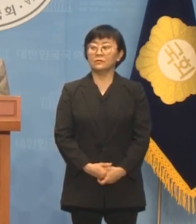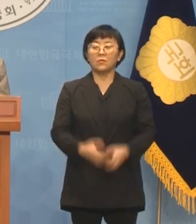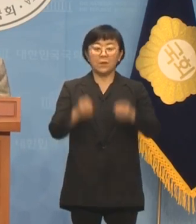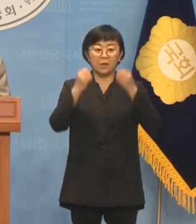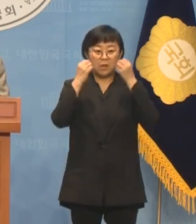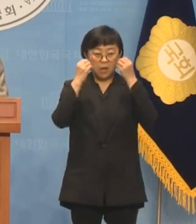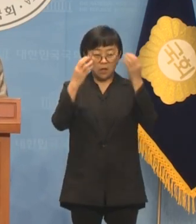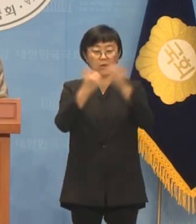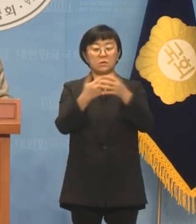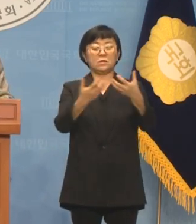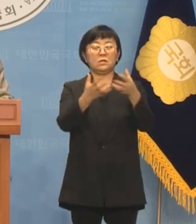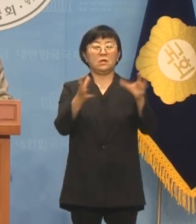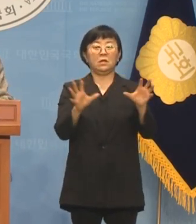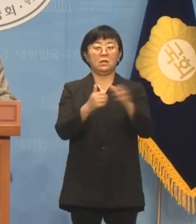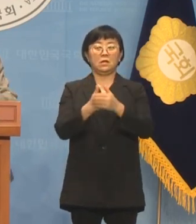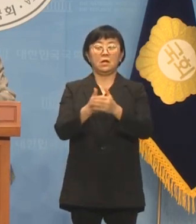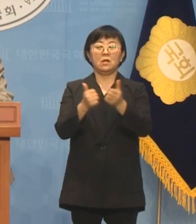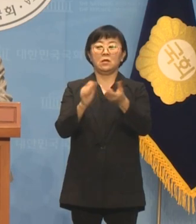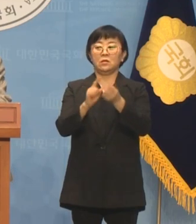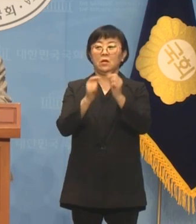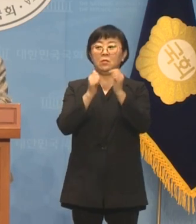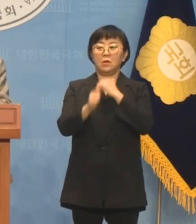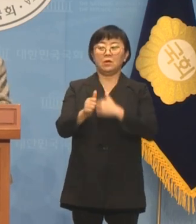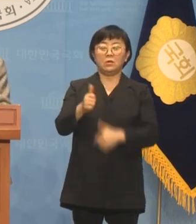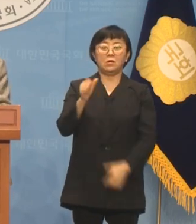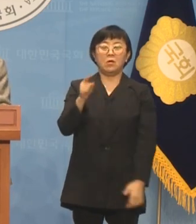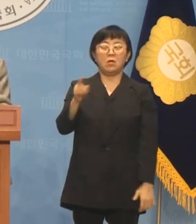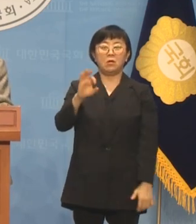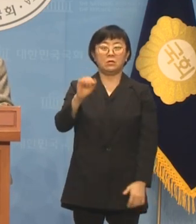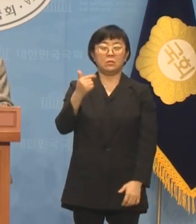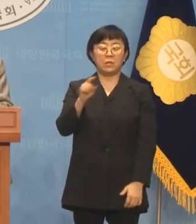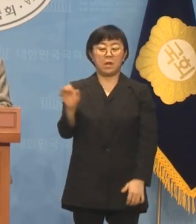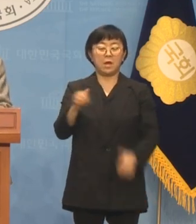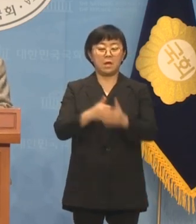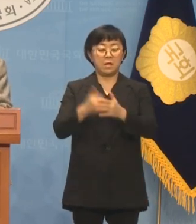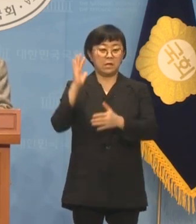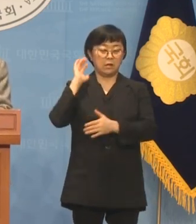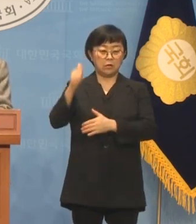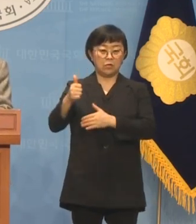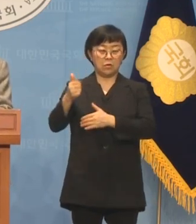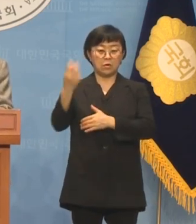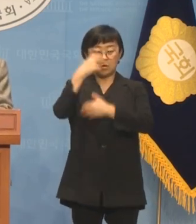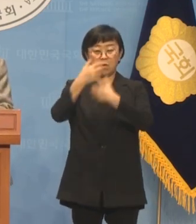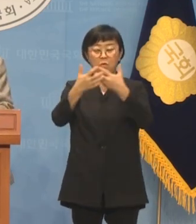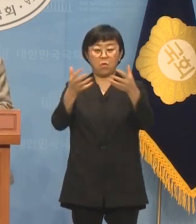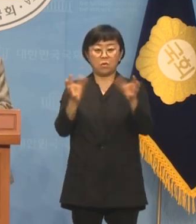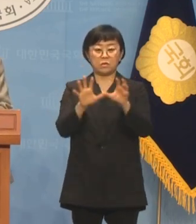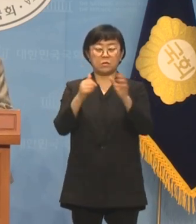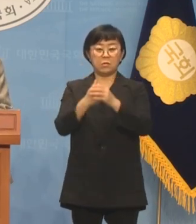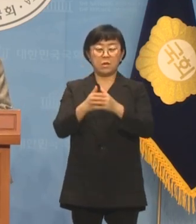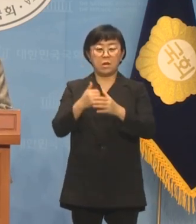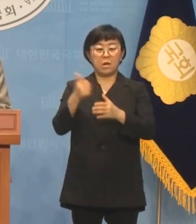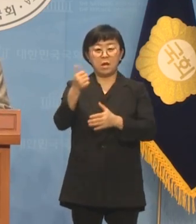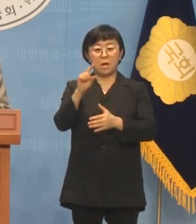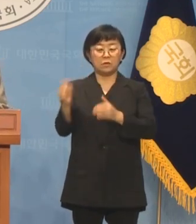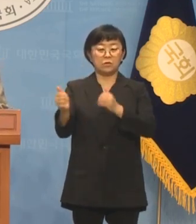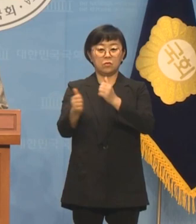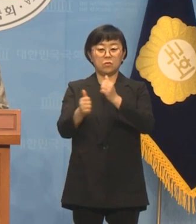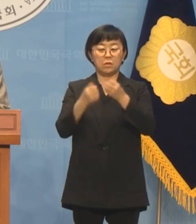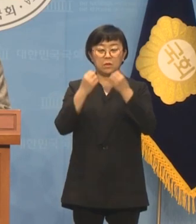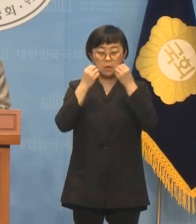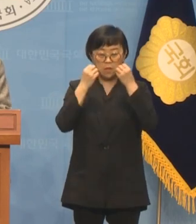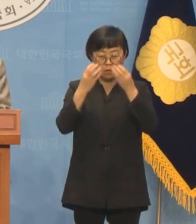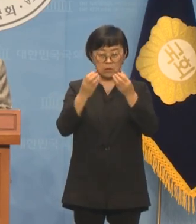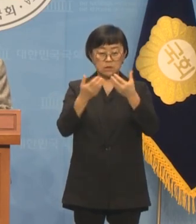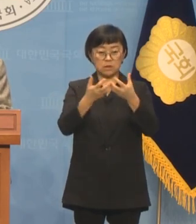개혁신당 수석대변인 허은아입니다. 오늘 대통령 경호처와 한동훈 위원장이 개혁신당 해산 발언에